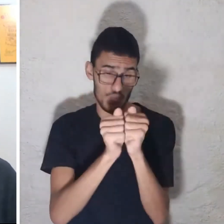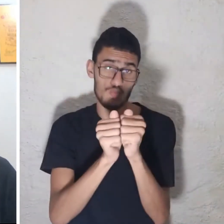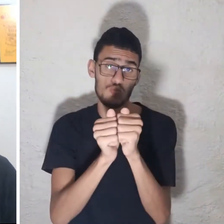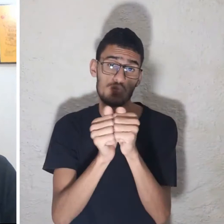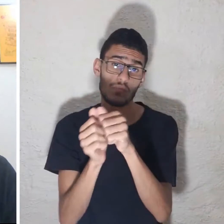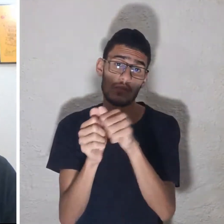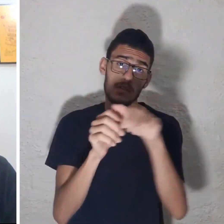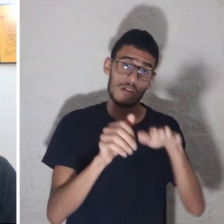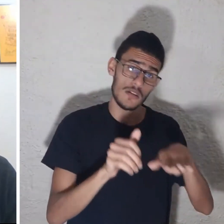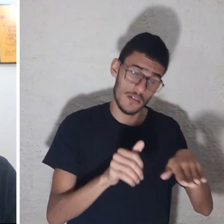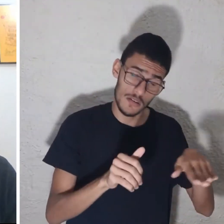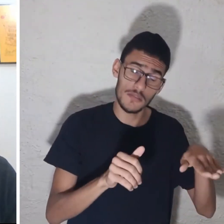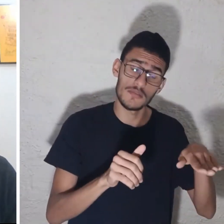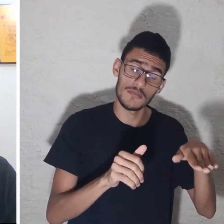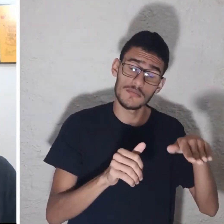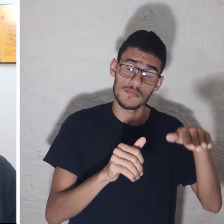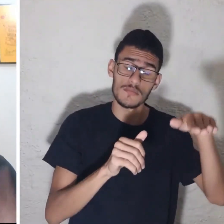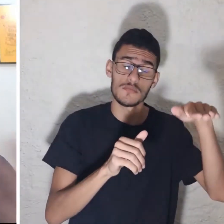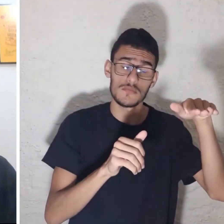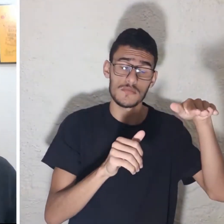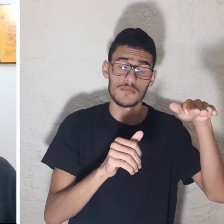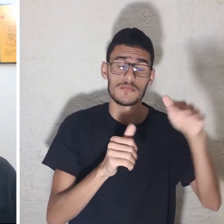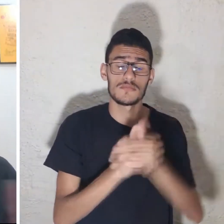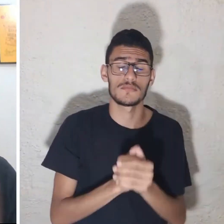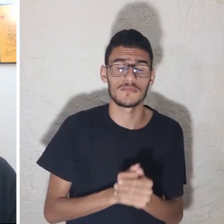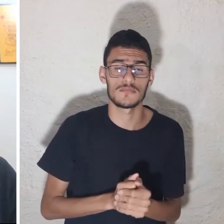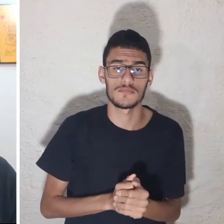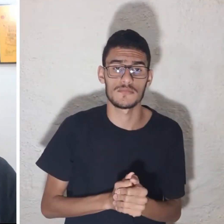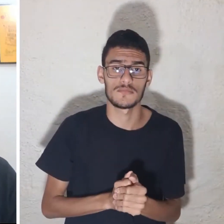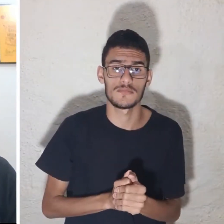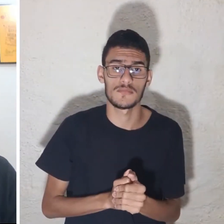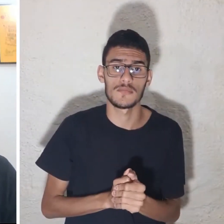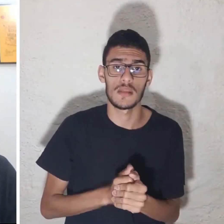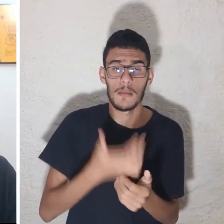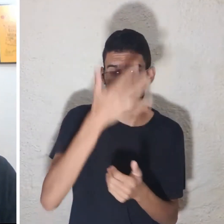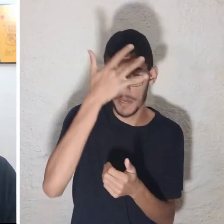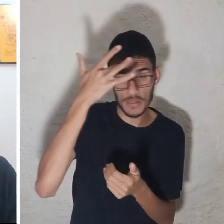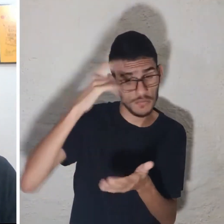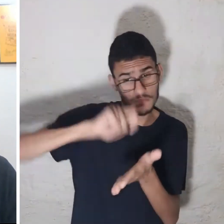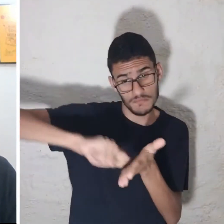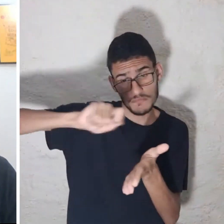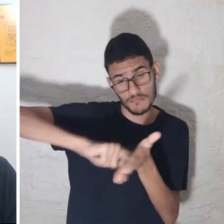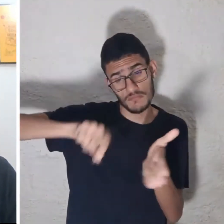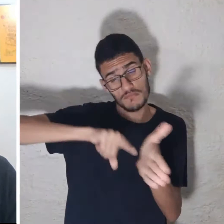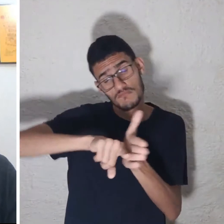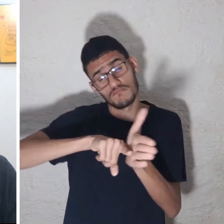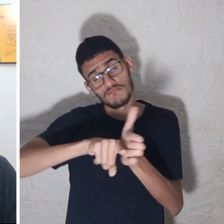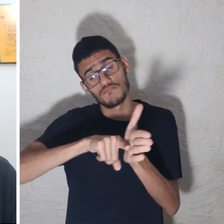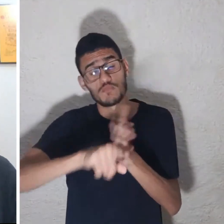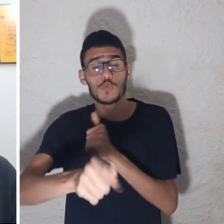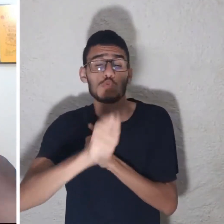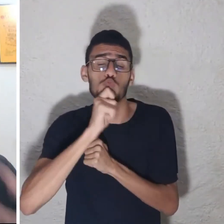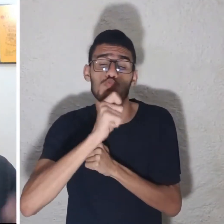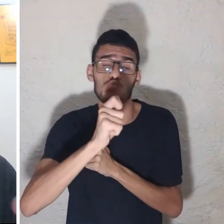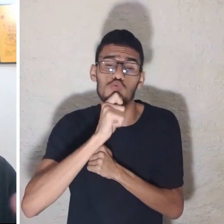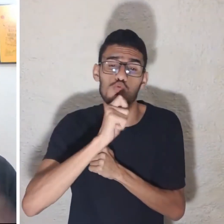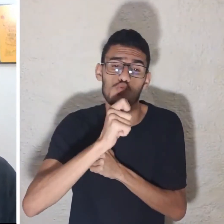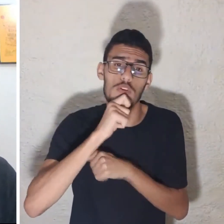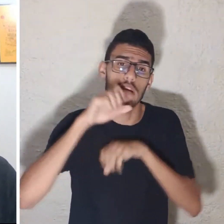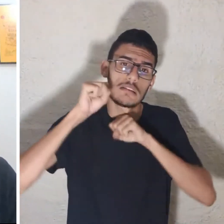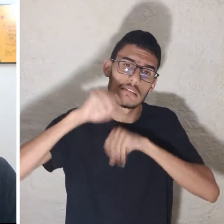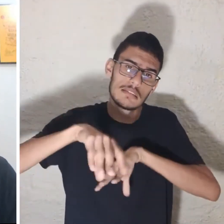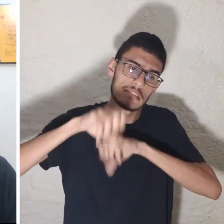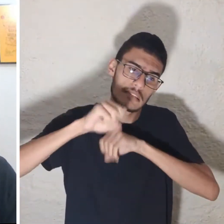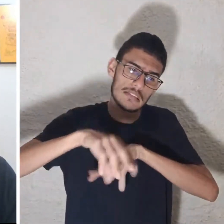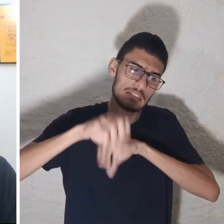junto. Ele, segundo alguns críticos, não teria tido